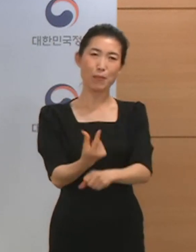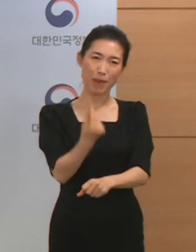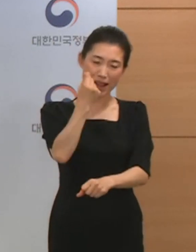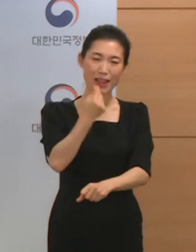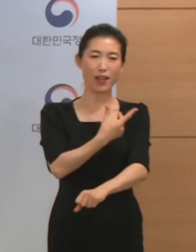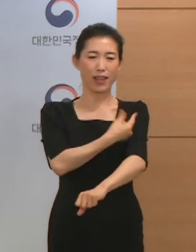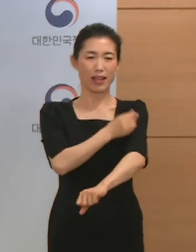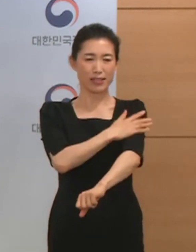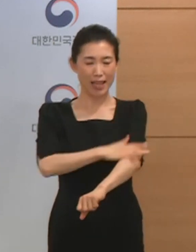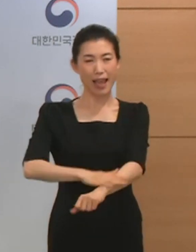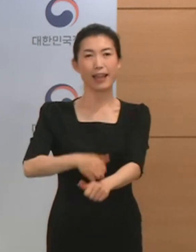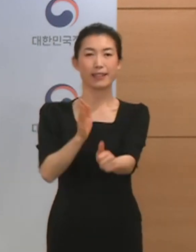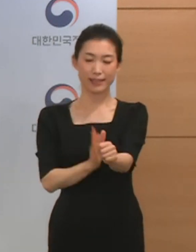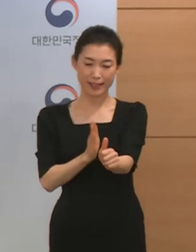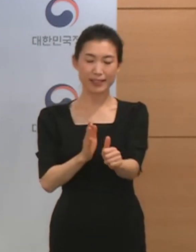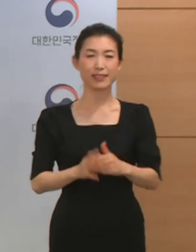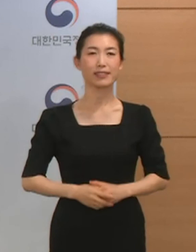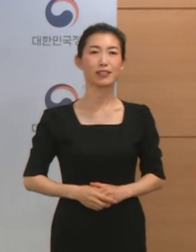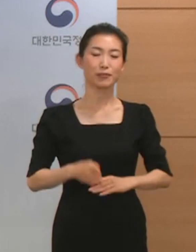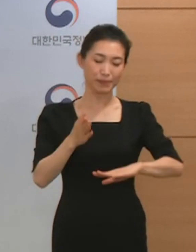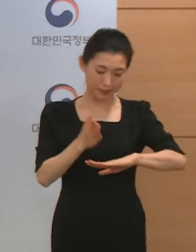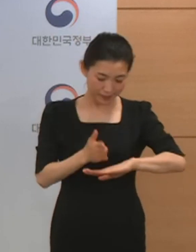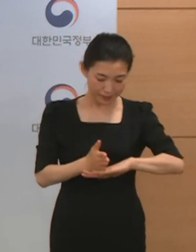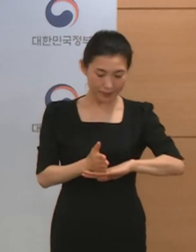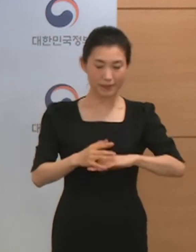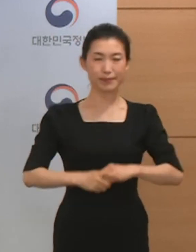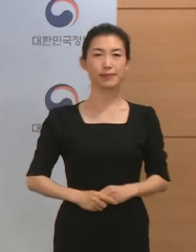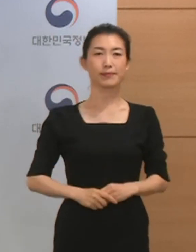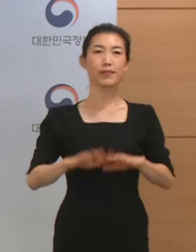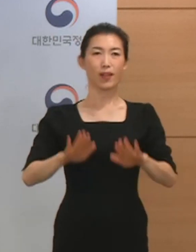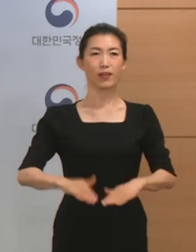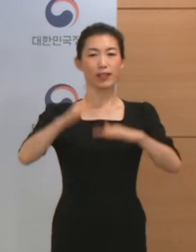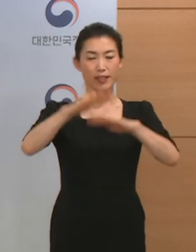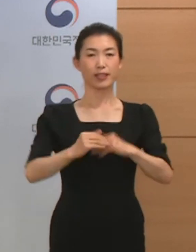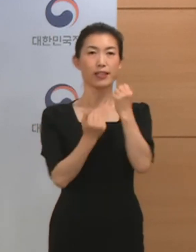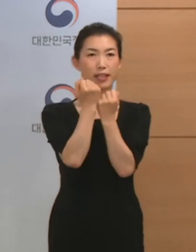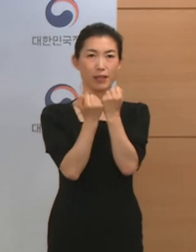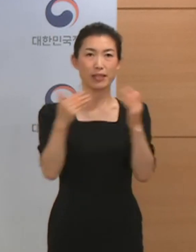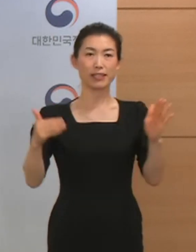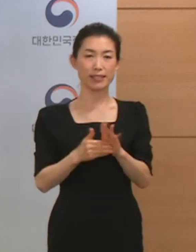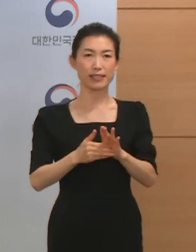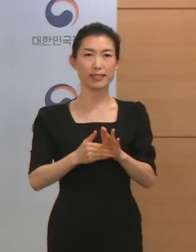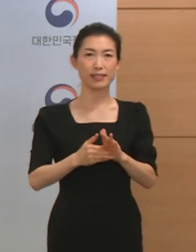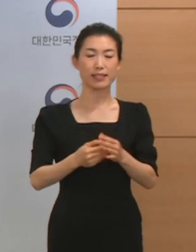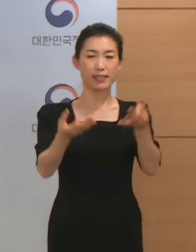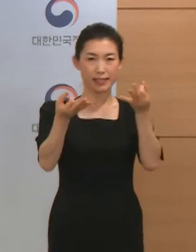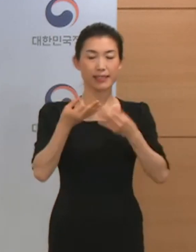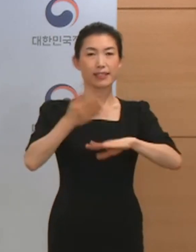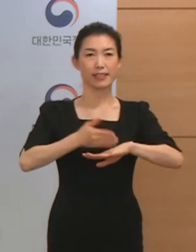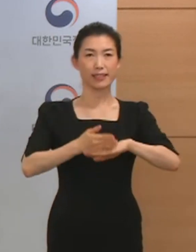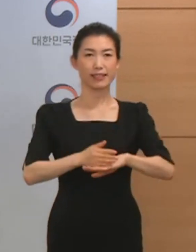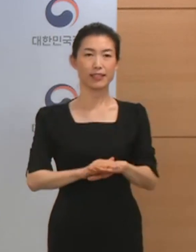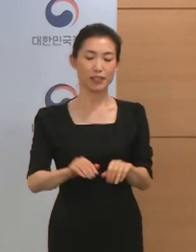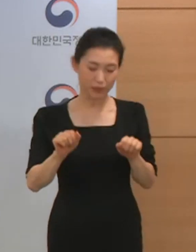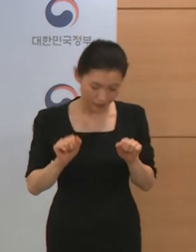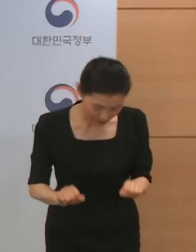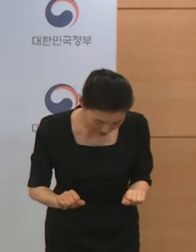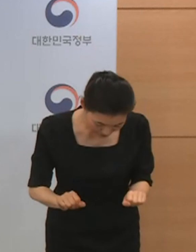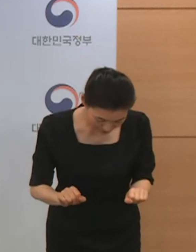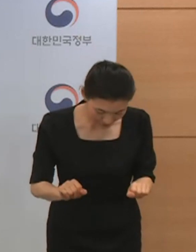한번 당부드리겠습니다. 감사합니다. 네, 이것으로 브리핑을 마치겠습니다. 참여해 주셔서 감사합니다.